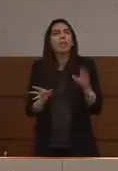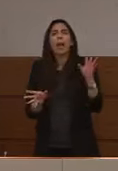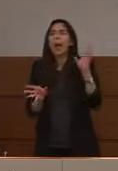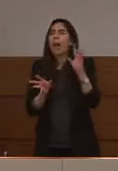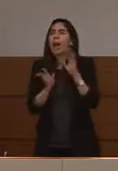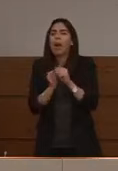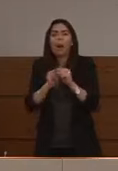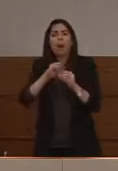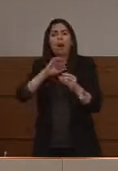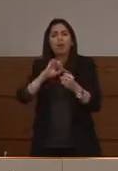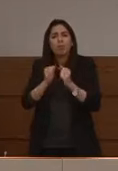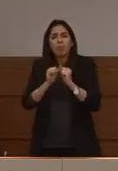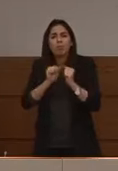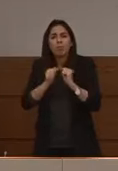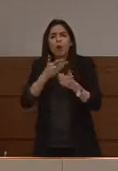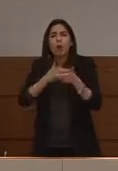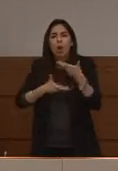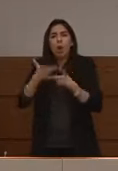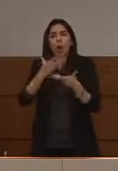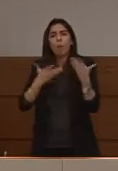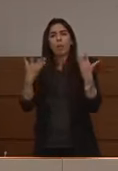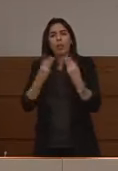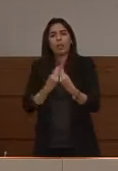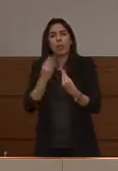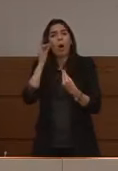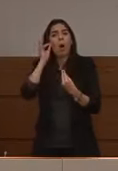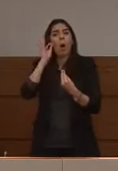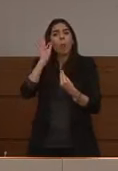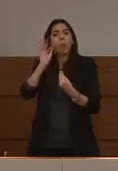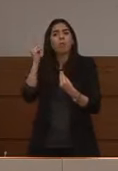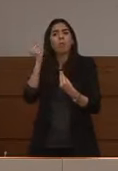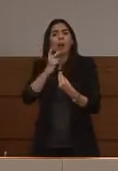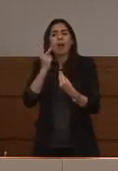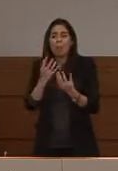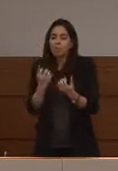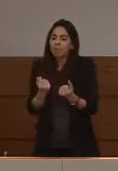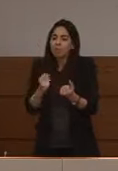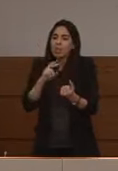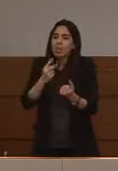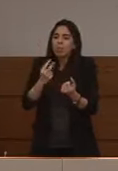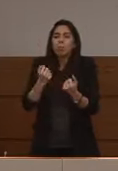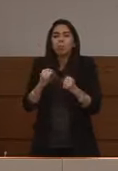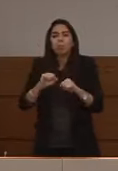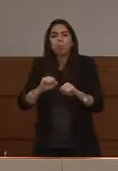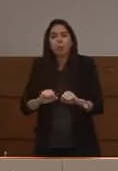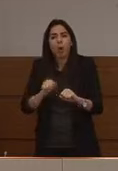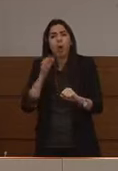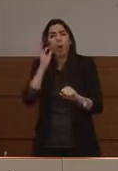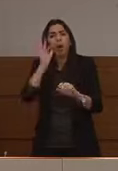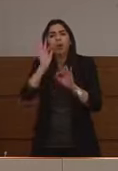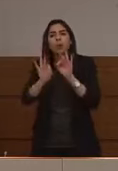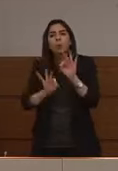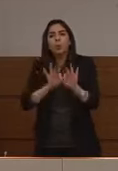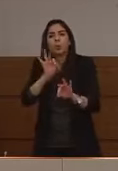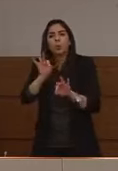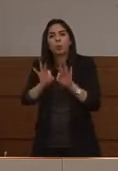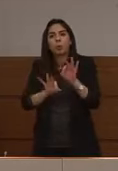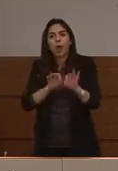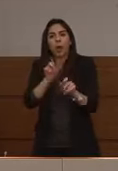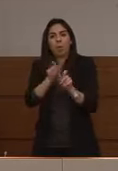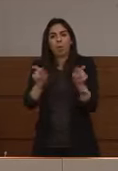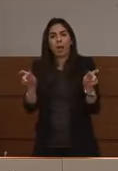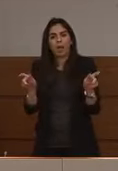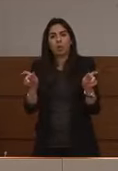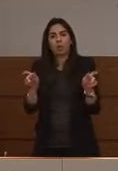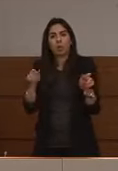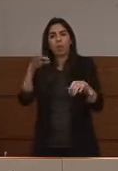per cercare di trovare le risposte più adeguate per il trattamento degli